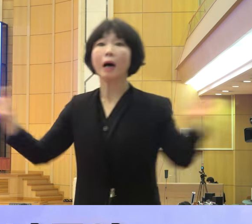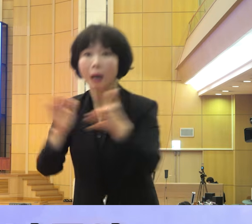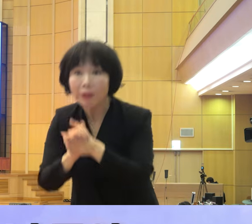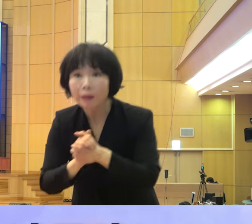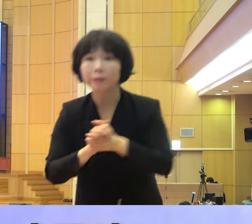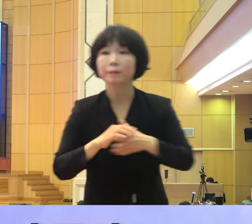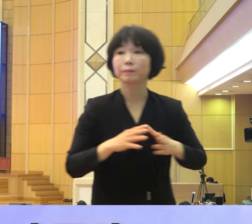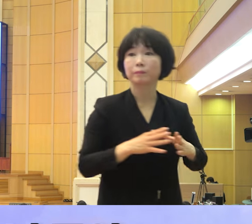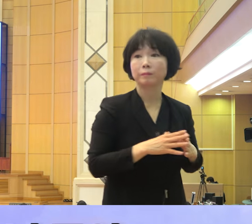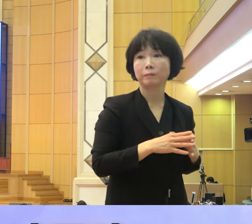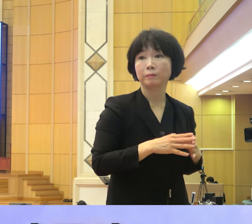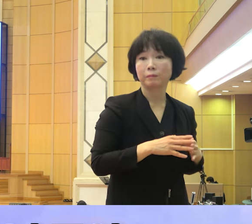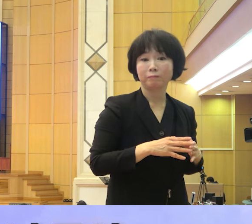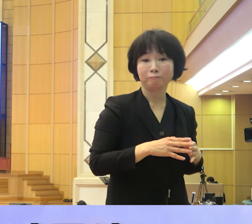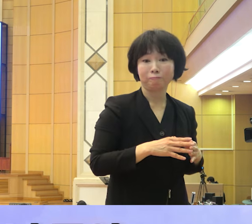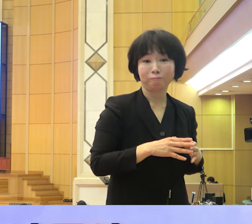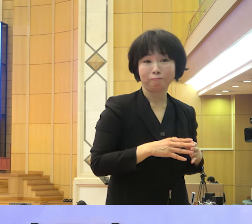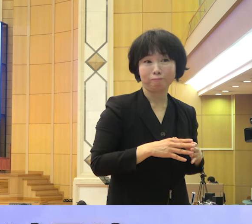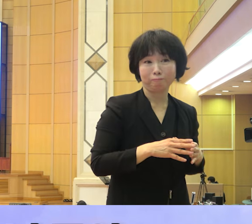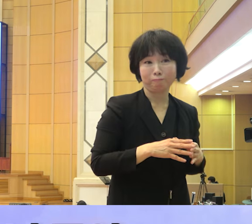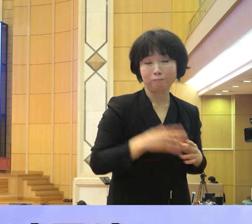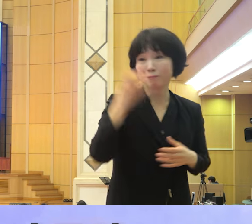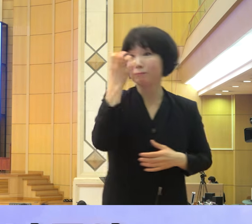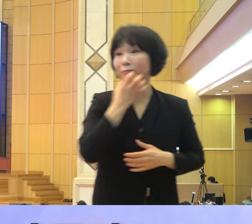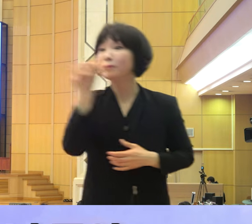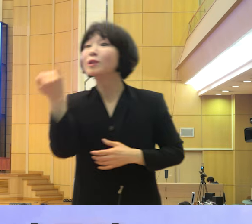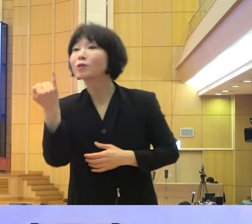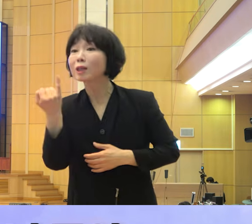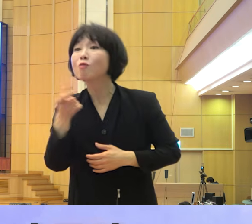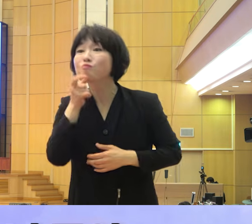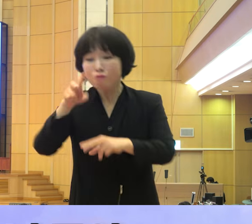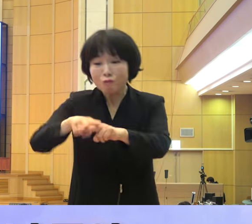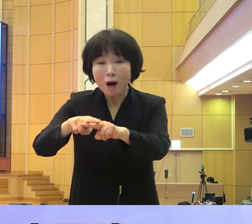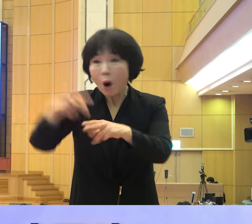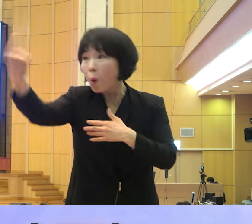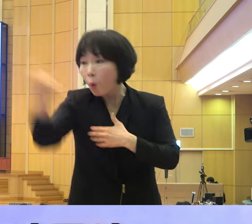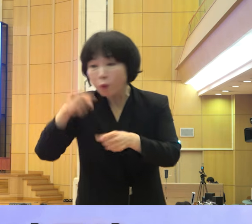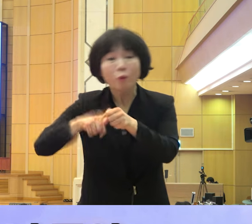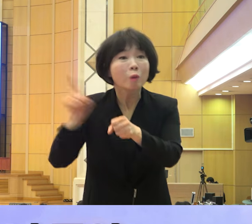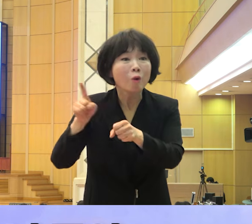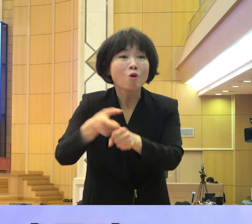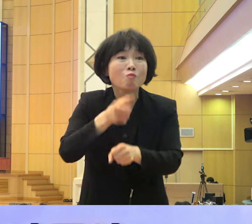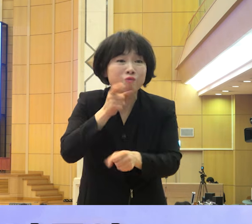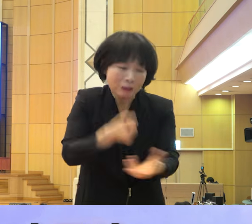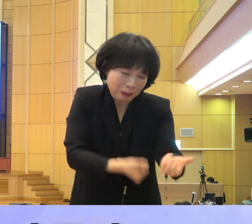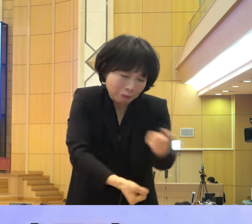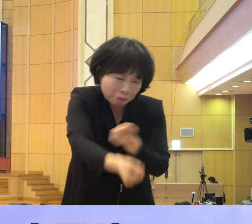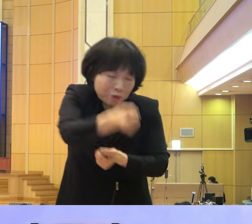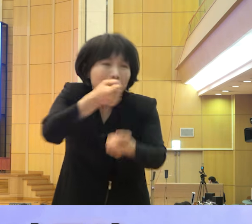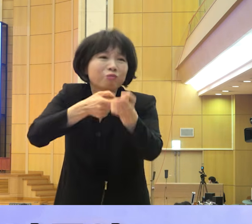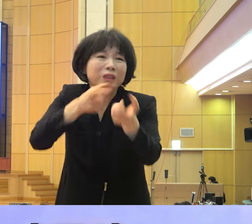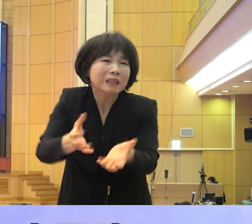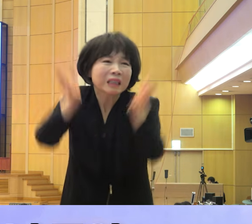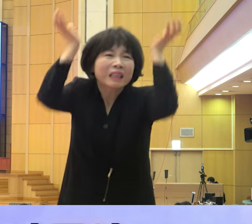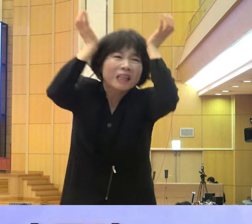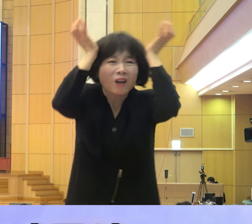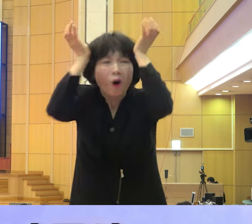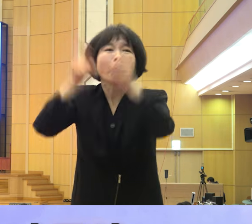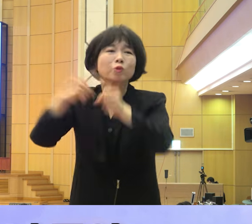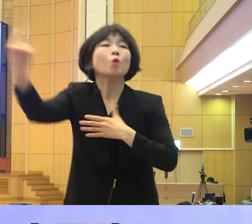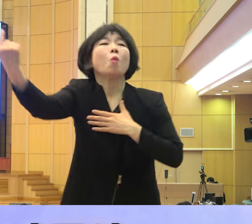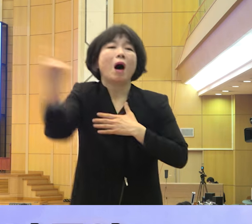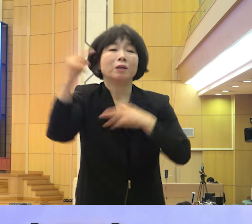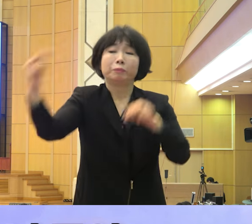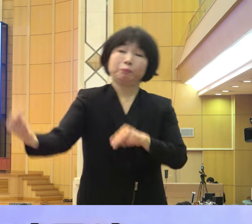뭐 하러 와? 물 기르러 왔지. 물 기르러 왔다가 예수님 만나고 난 다음에 물을